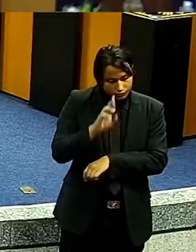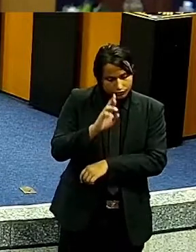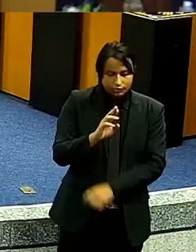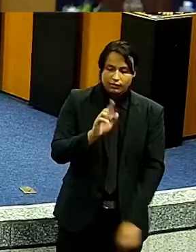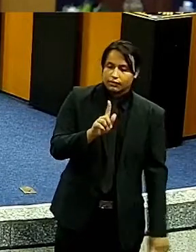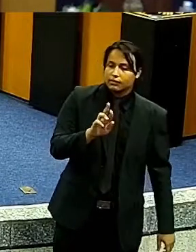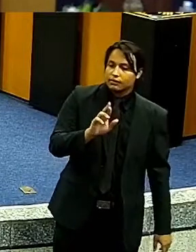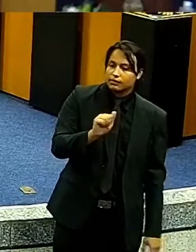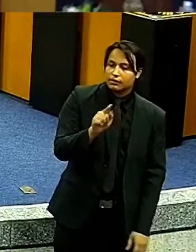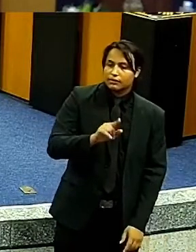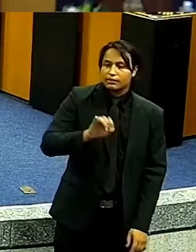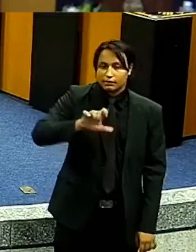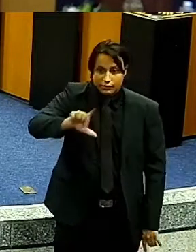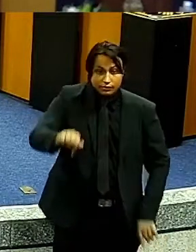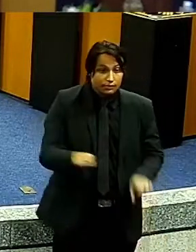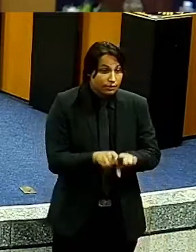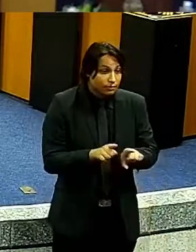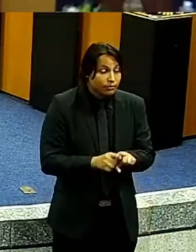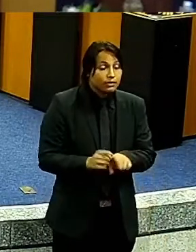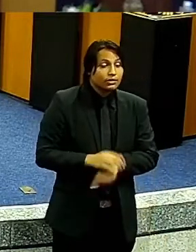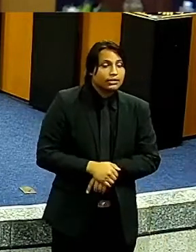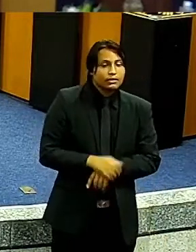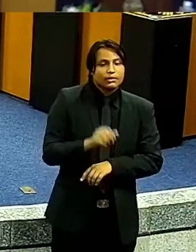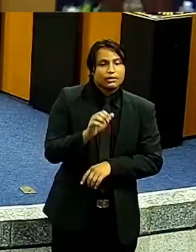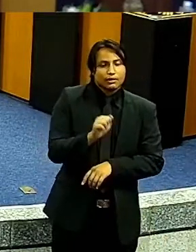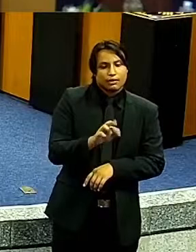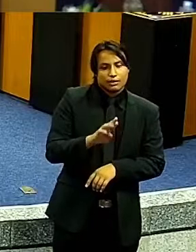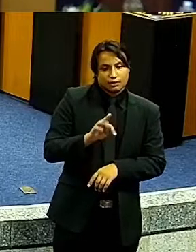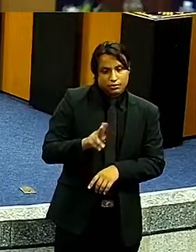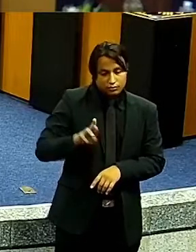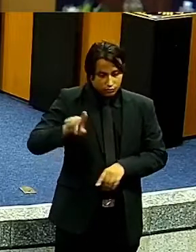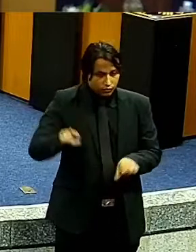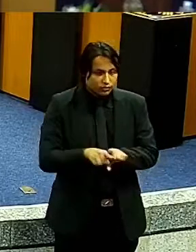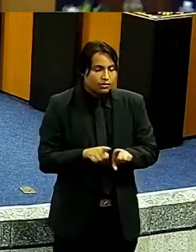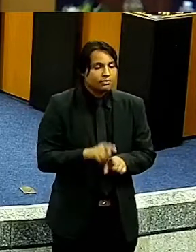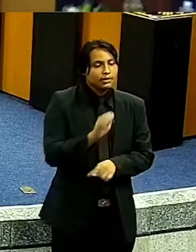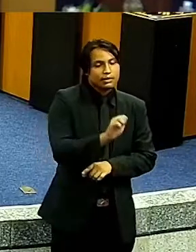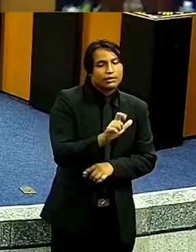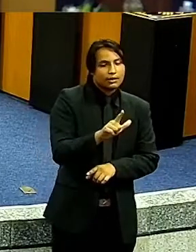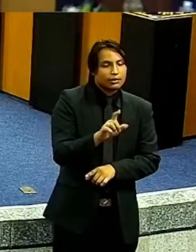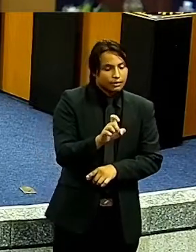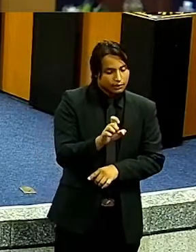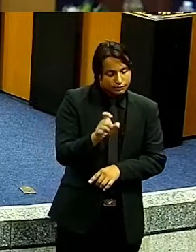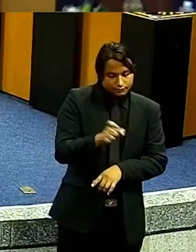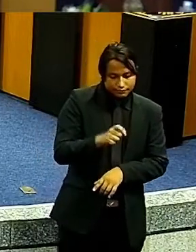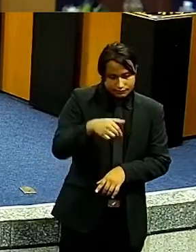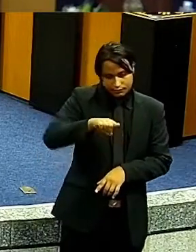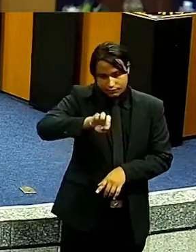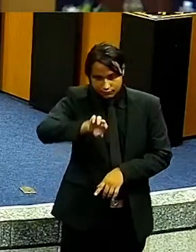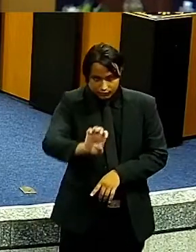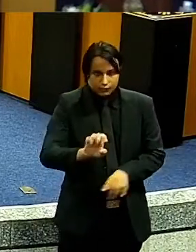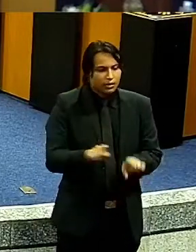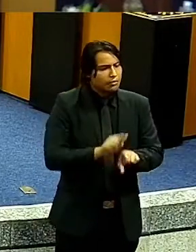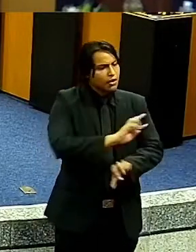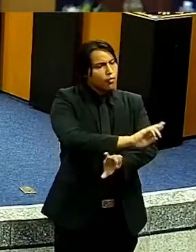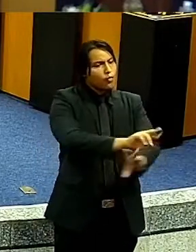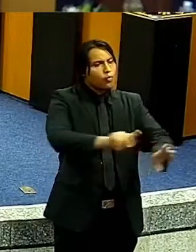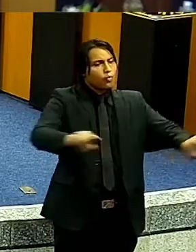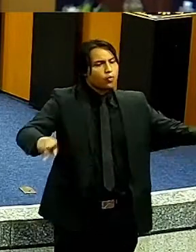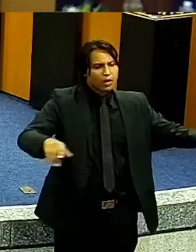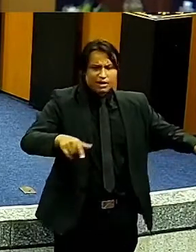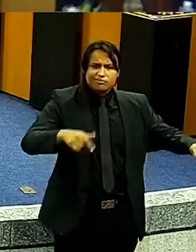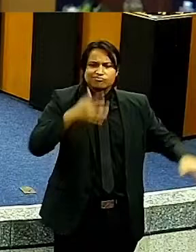juízes eleitorais Artur Gustavo Azevedo do Nascimento e Alexandre Sabino Meira S muitas autoridades